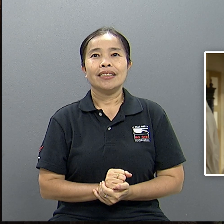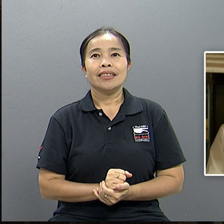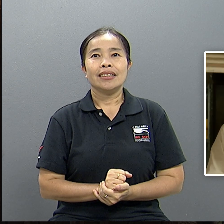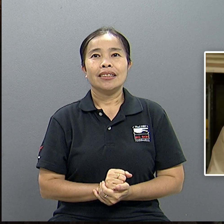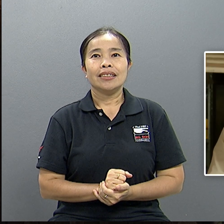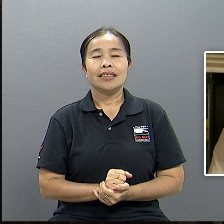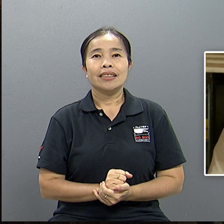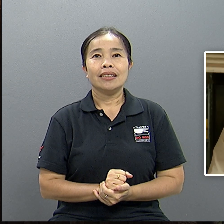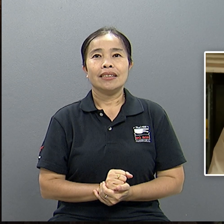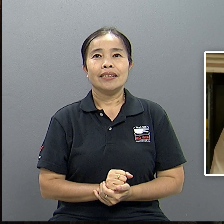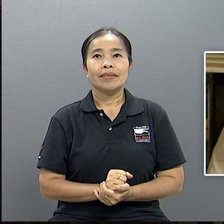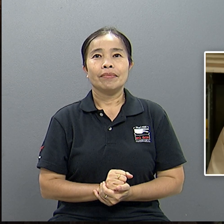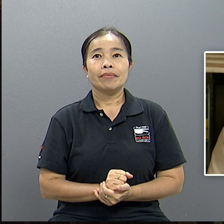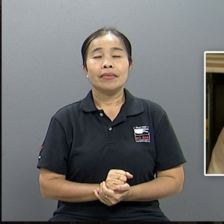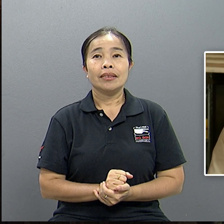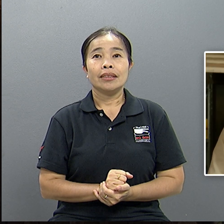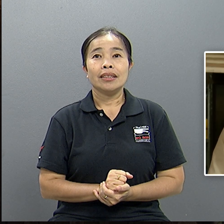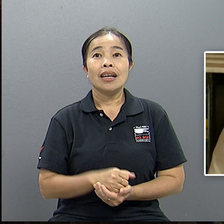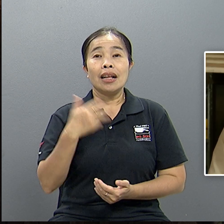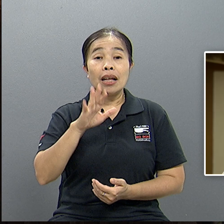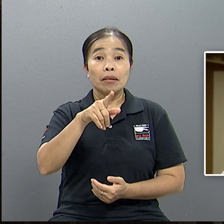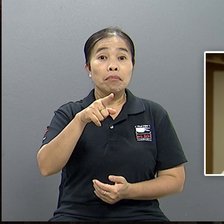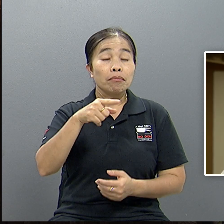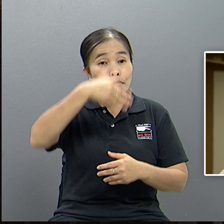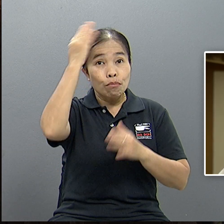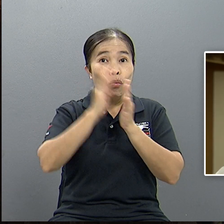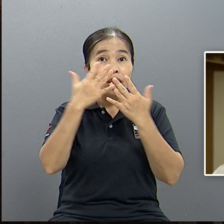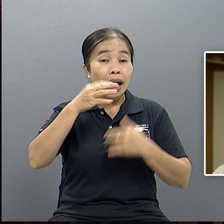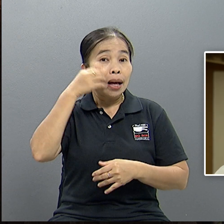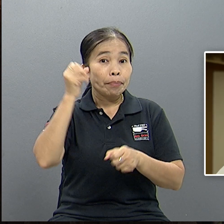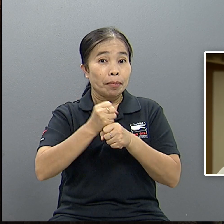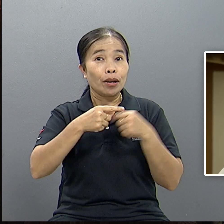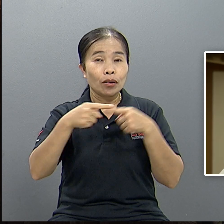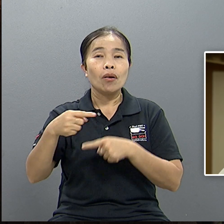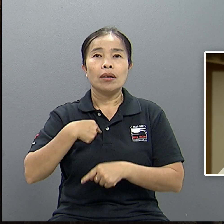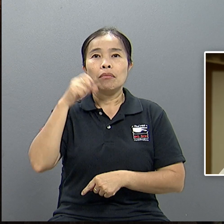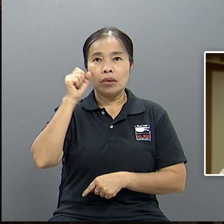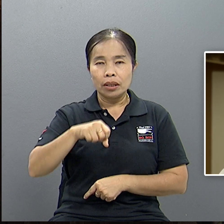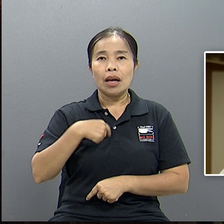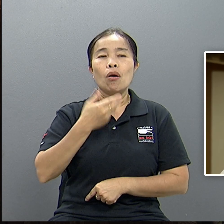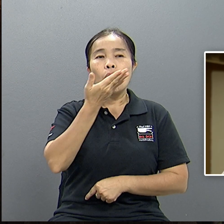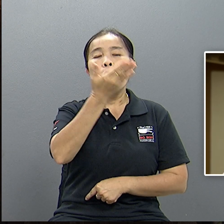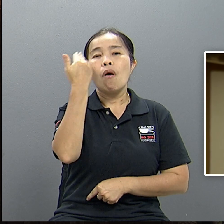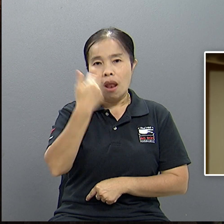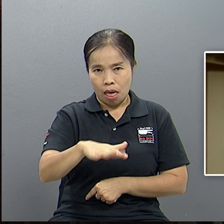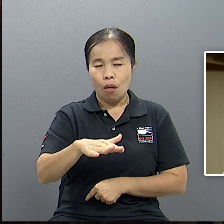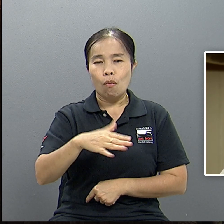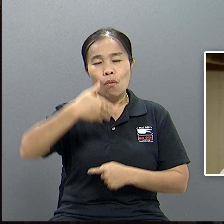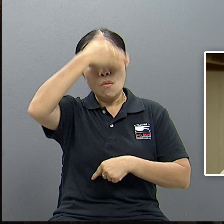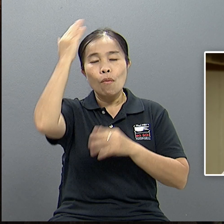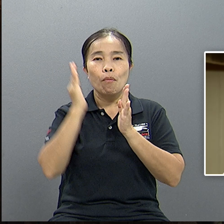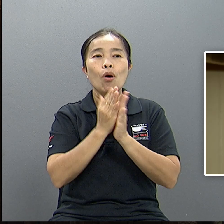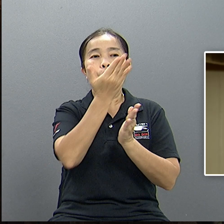เลิศนายจะกลับไปทำงานที่นั่นหรือเปล่า เรากราบบังคมทูลลาบวชครั้งนี้แล้วแล้